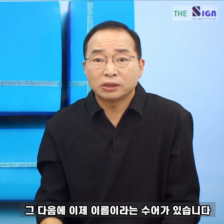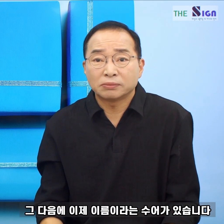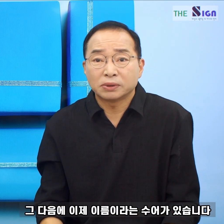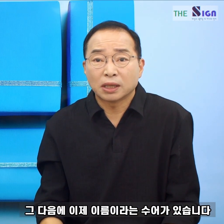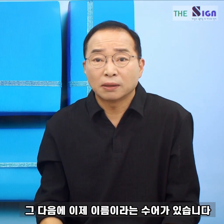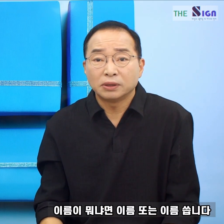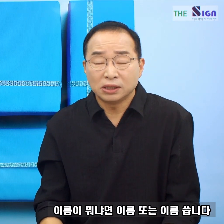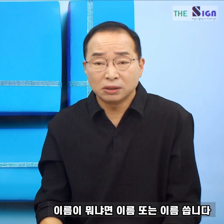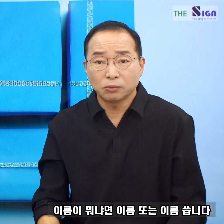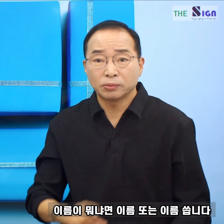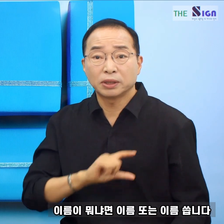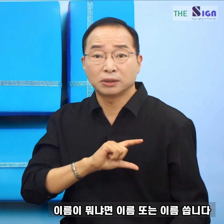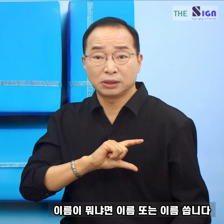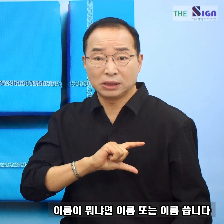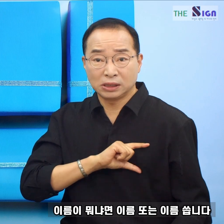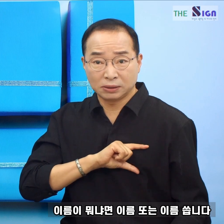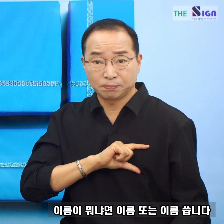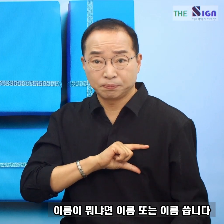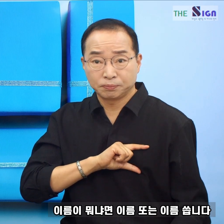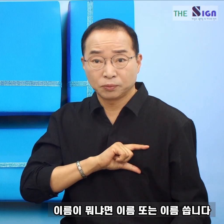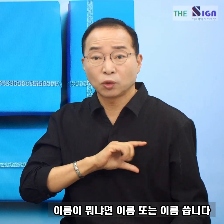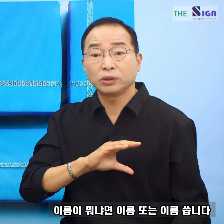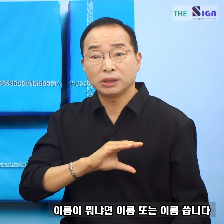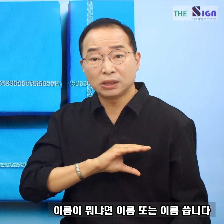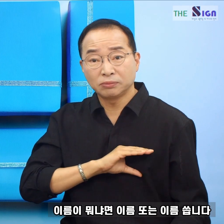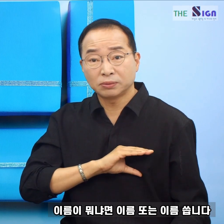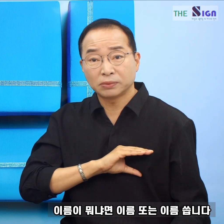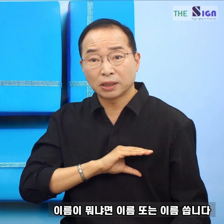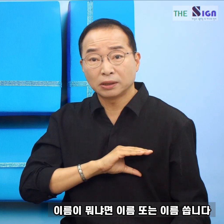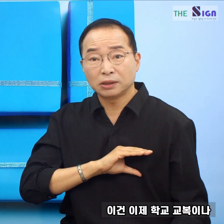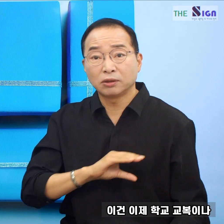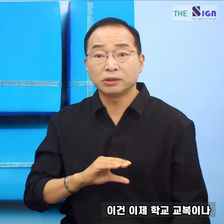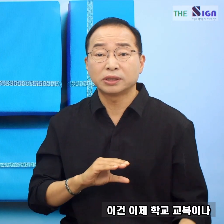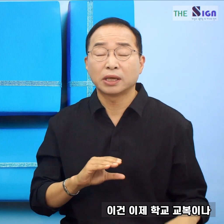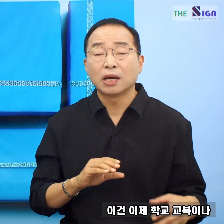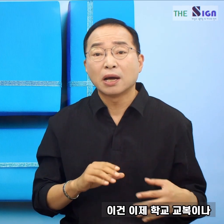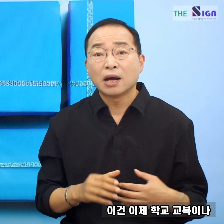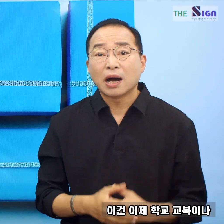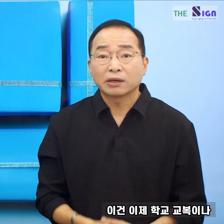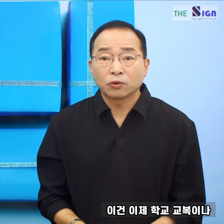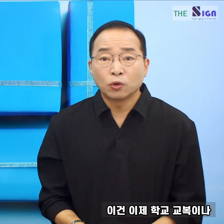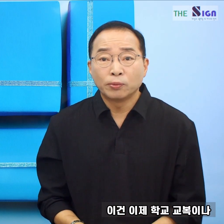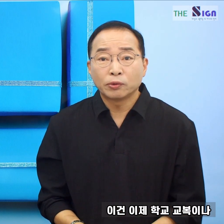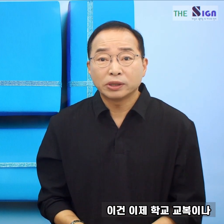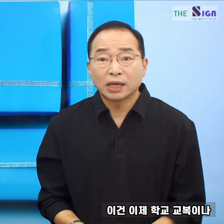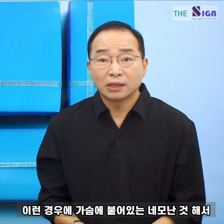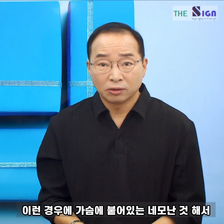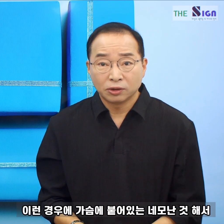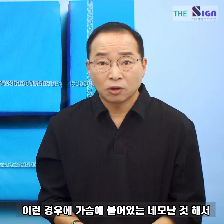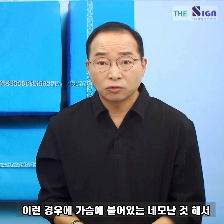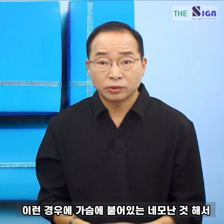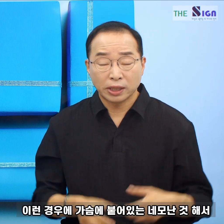있습니다. 이름이 뭐냐면 이름 또는 이름 씁니다. 이건 이제 학교 교복이나 이런 경우에